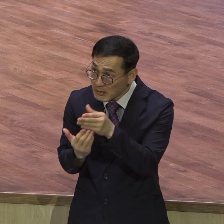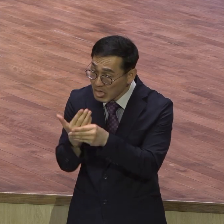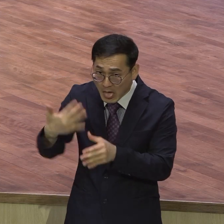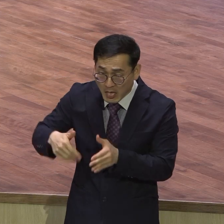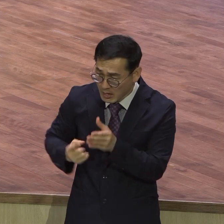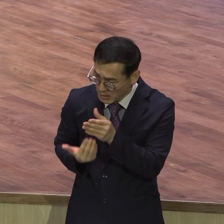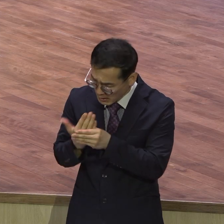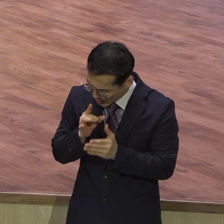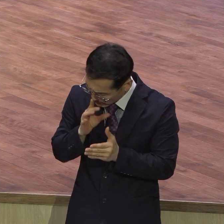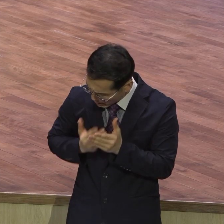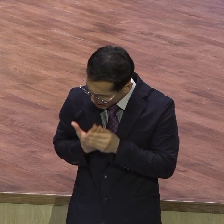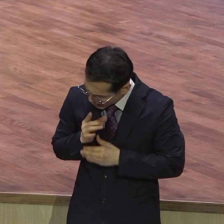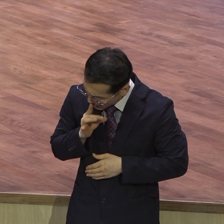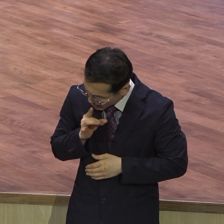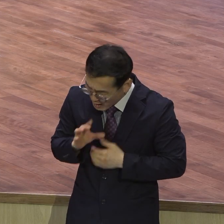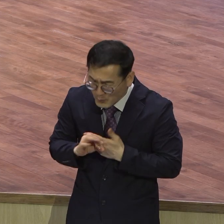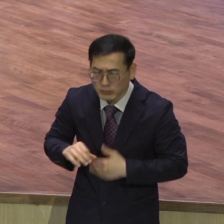아무도 모르잖아요.